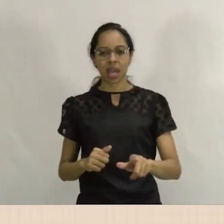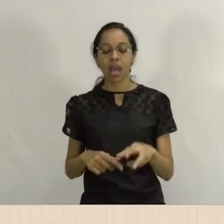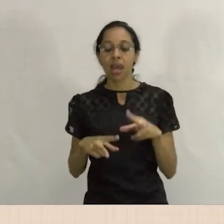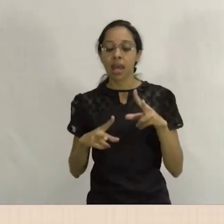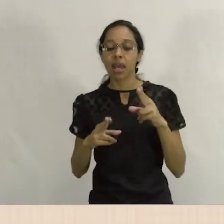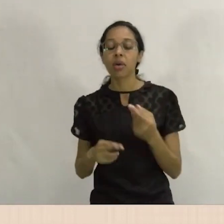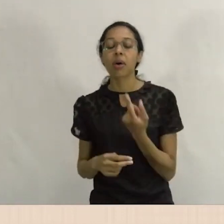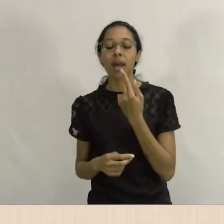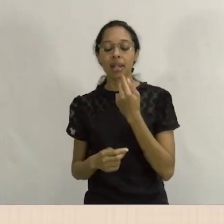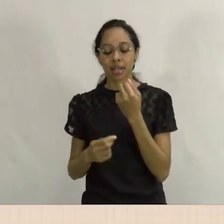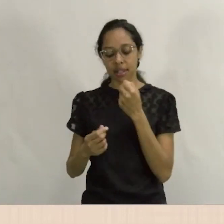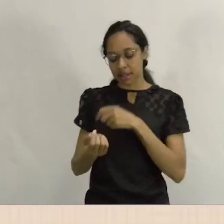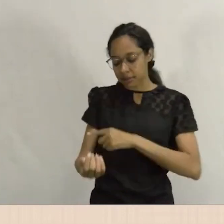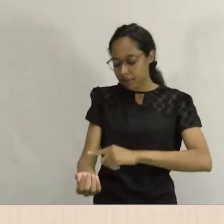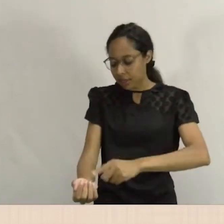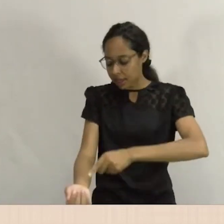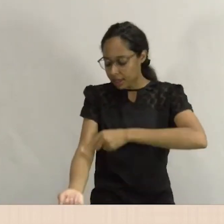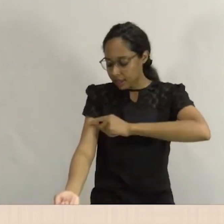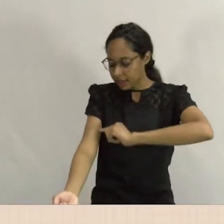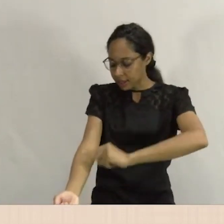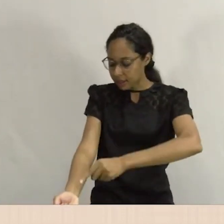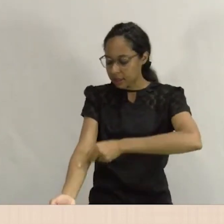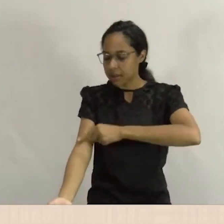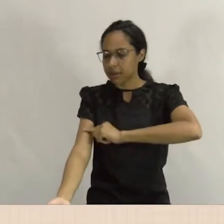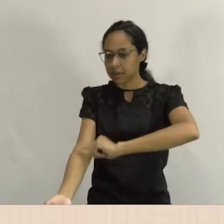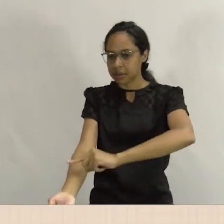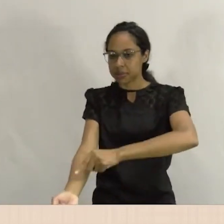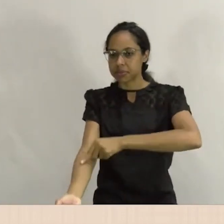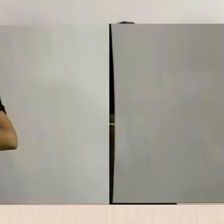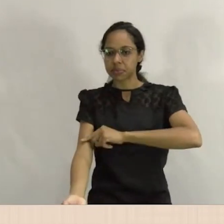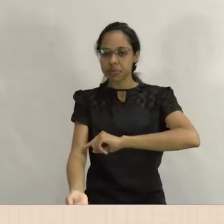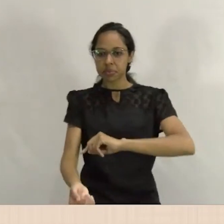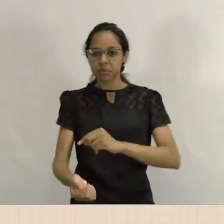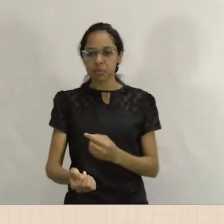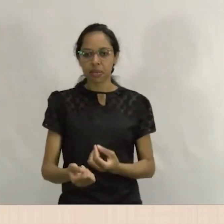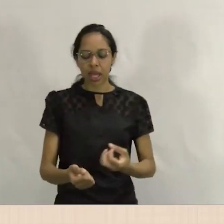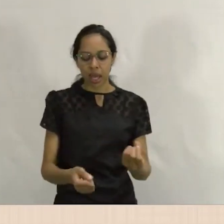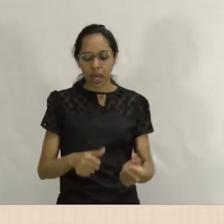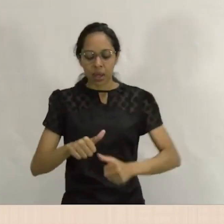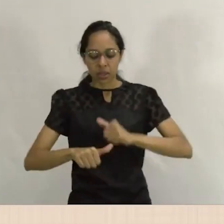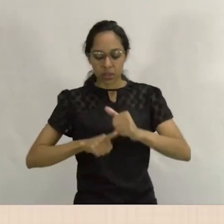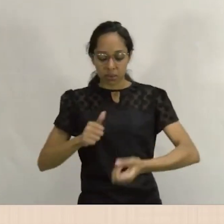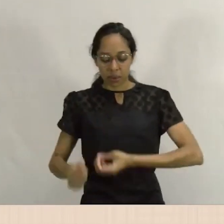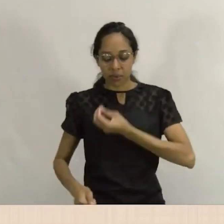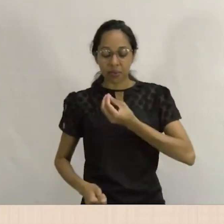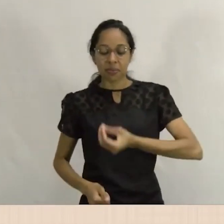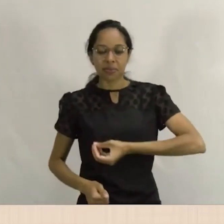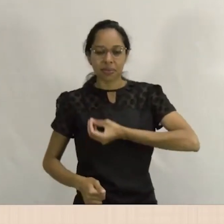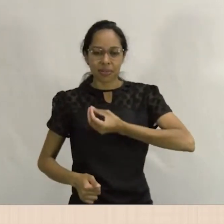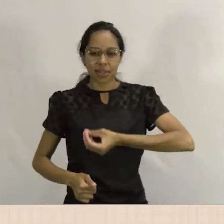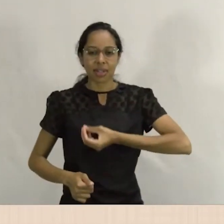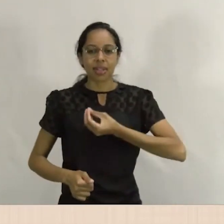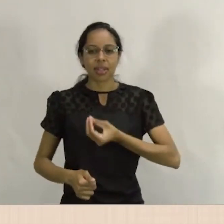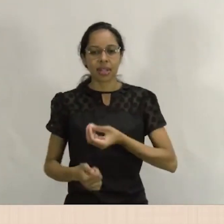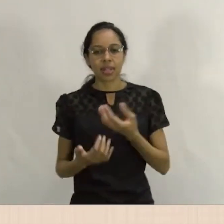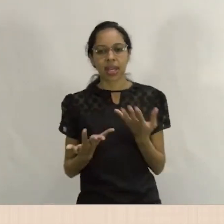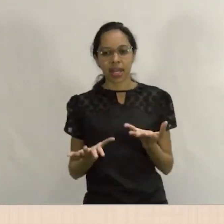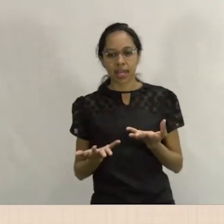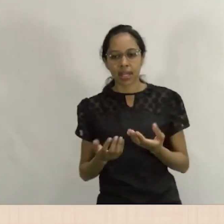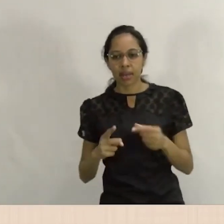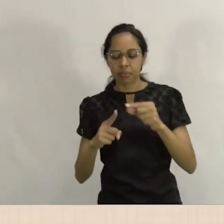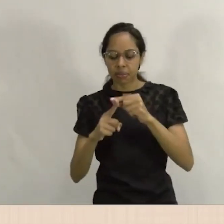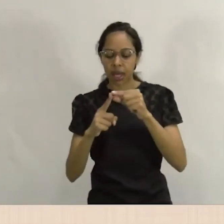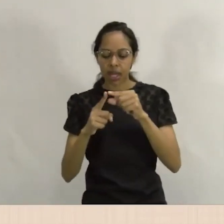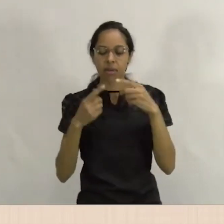sanguínea, que trouxe, através da dieta saudável, da palavra